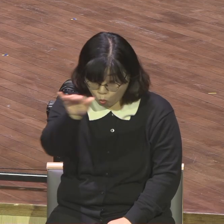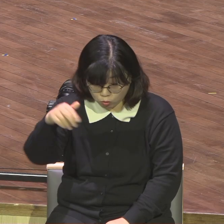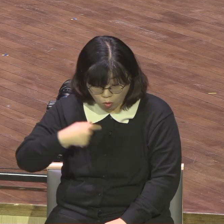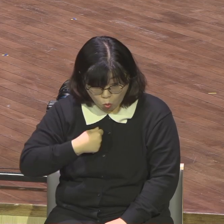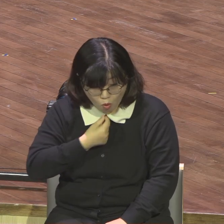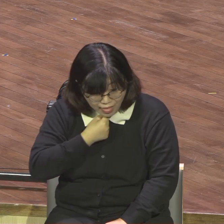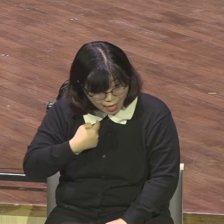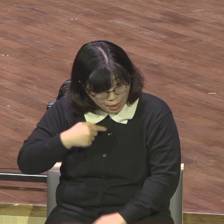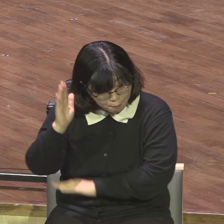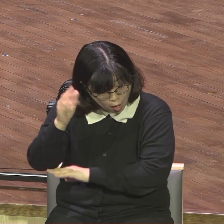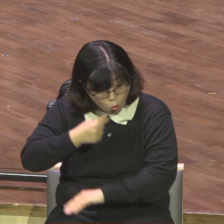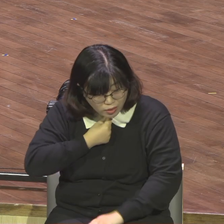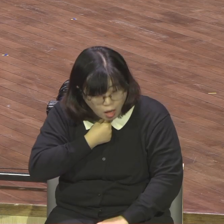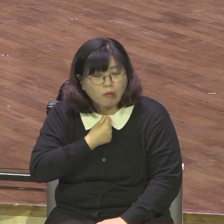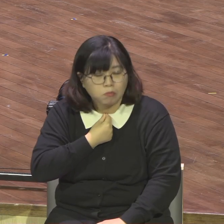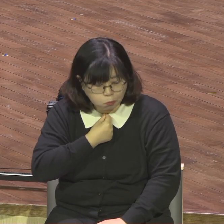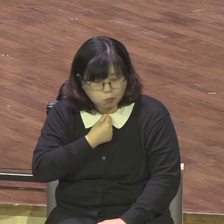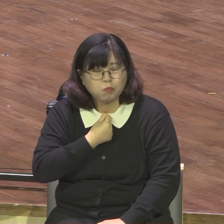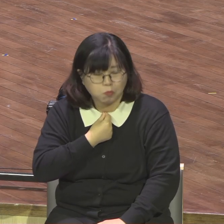싶어? 네.